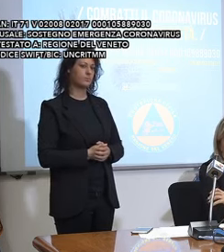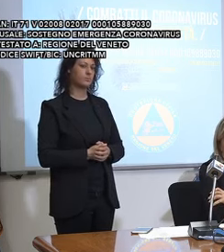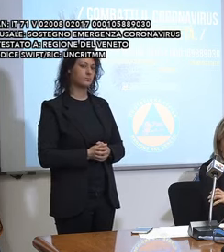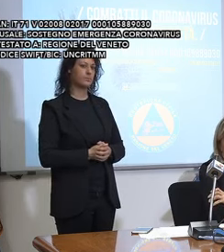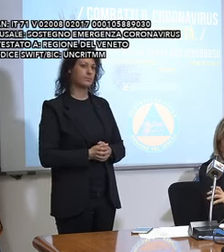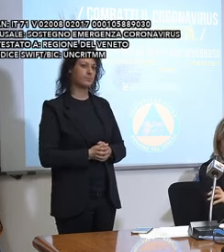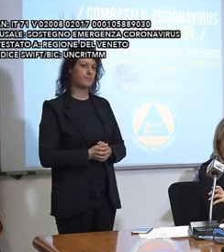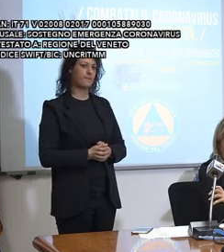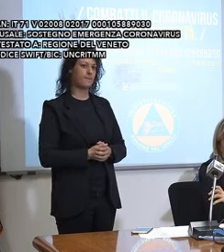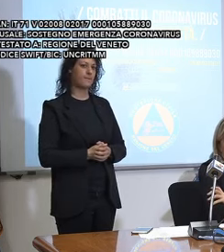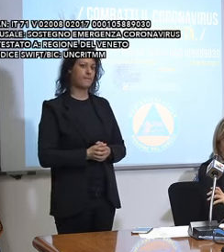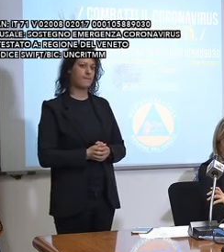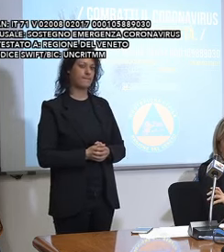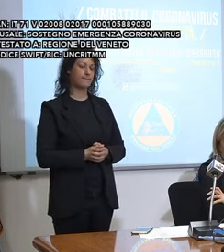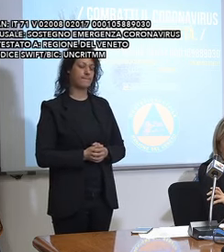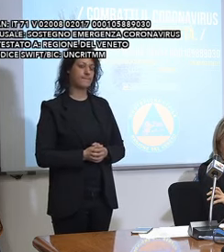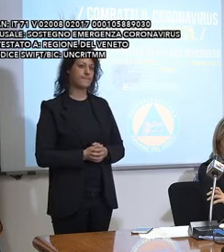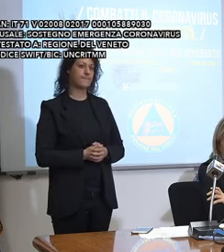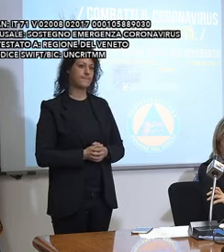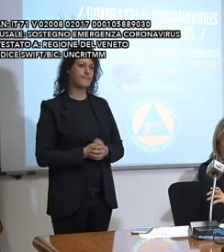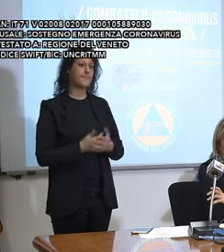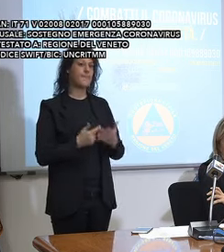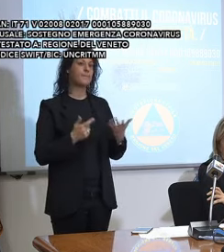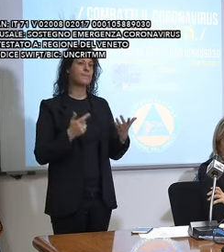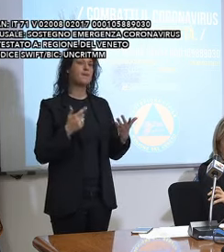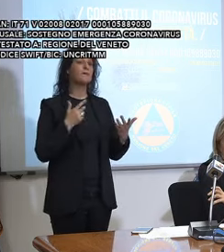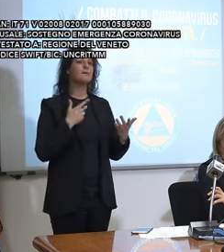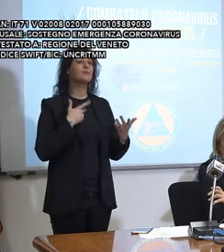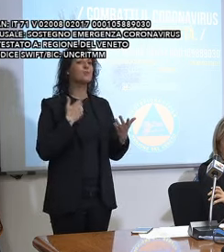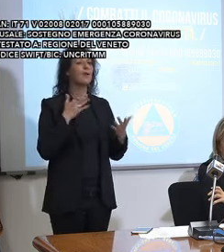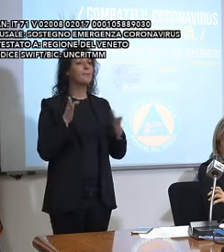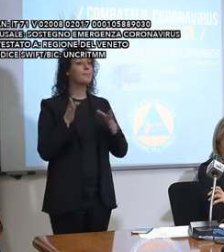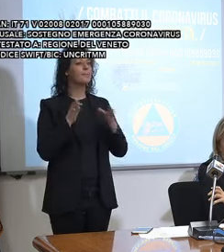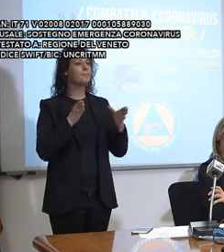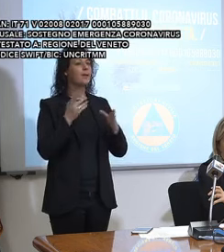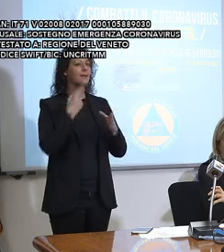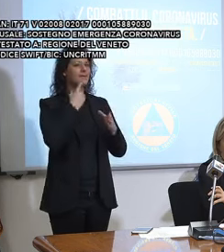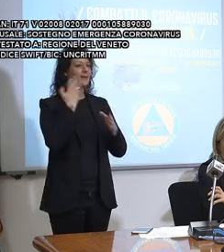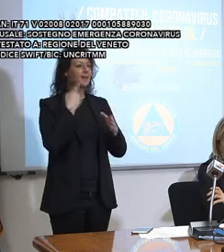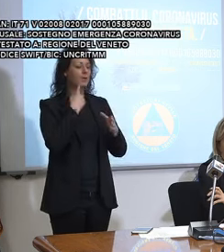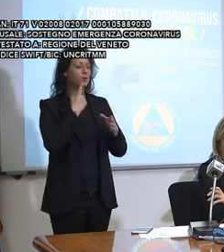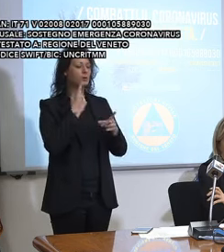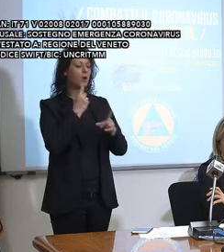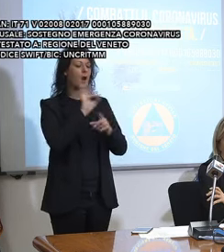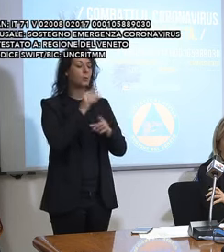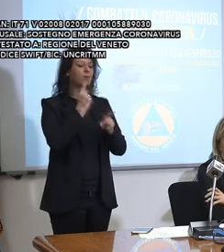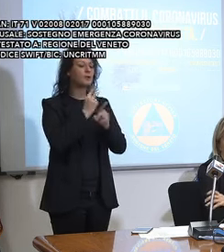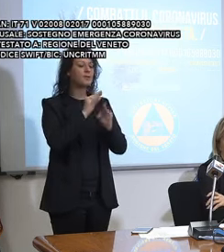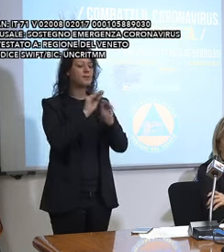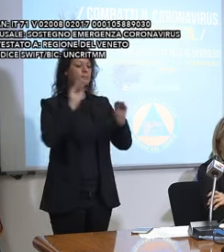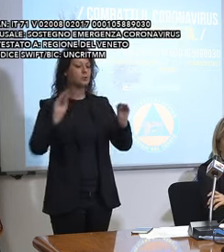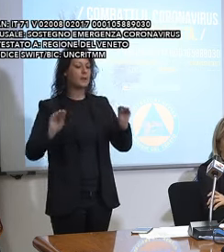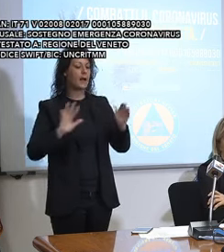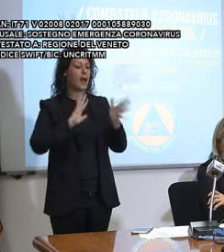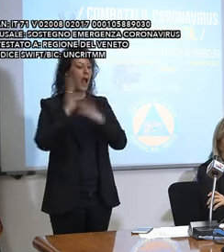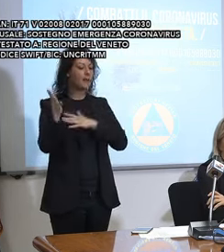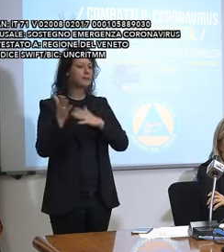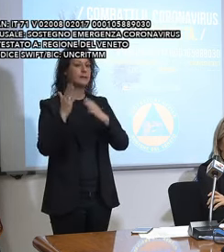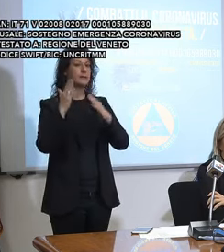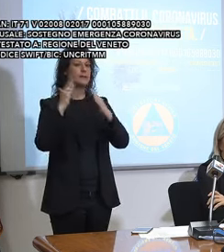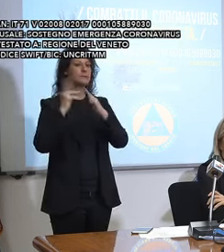assicurare insomma chi non fosse positivo si parlava di spostamenti in altre strutture, è stato attuato poi